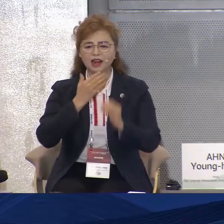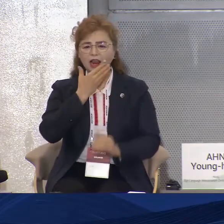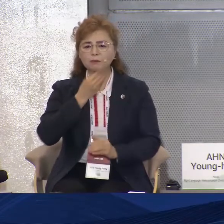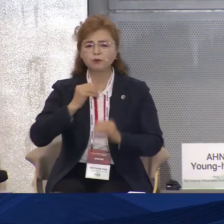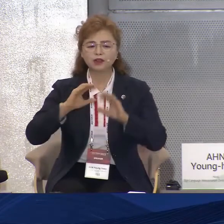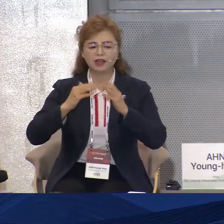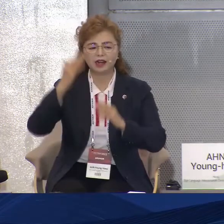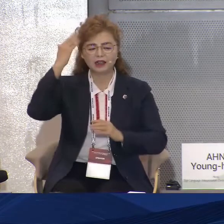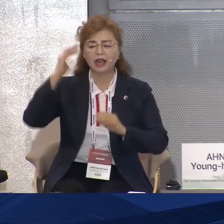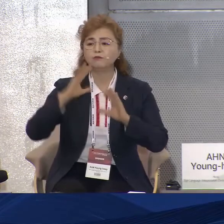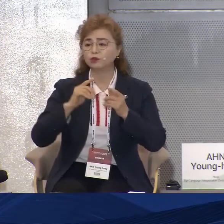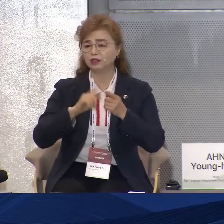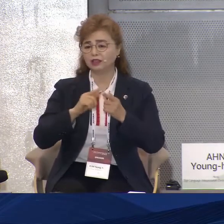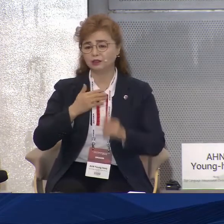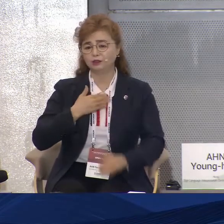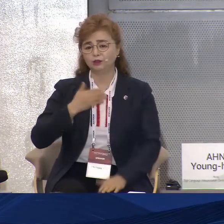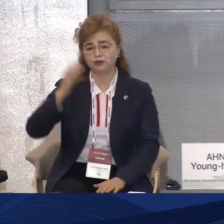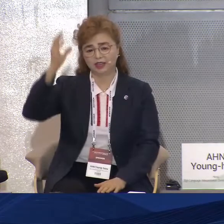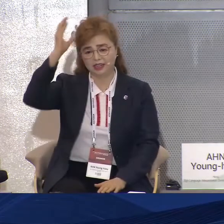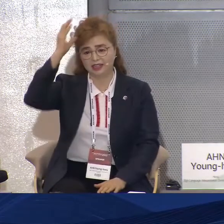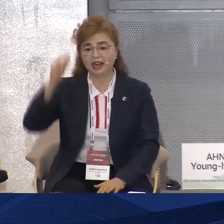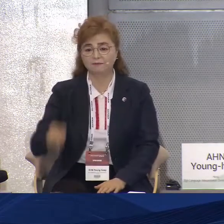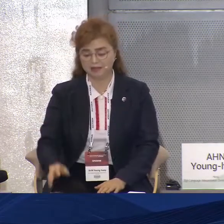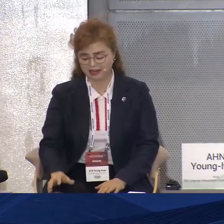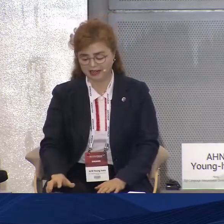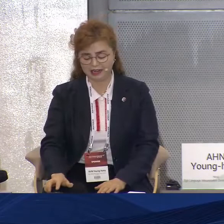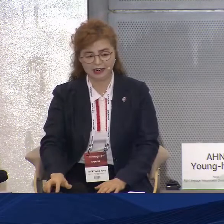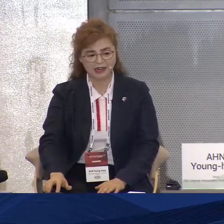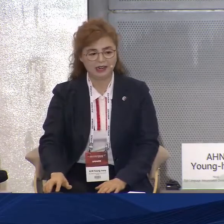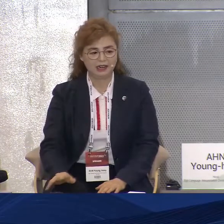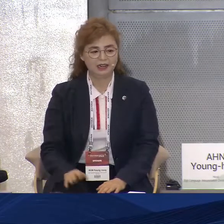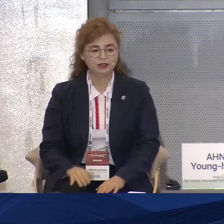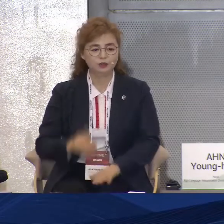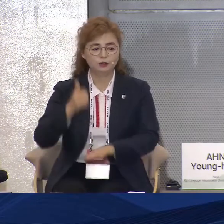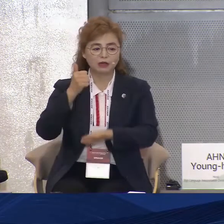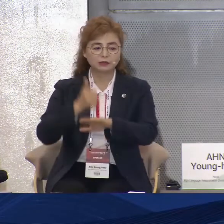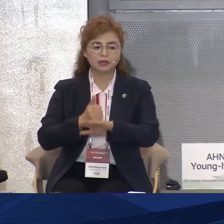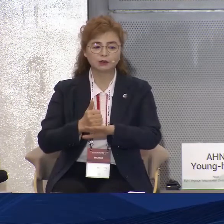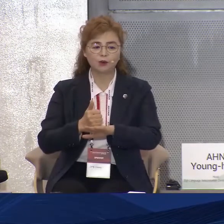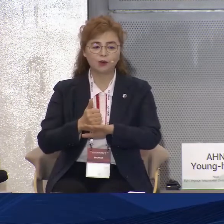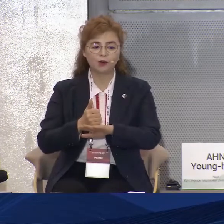소통하는 행복한 나라 대한민국에 대해서 저는 기대합니다.